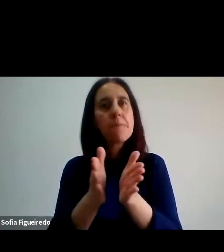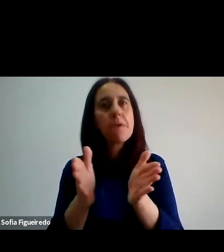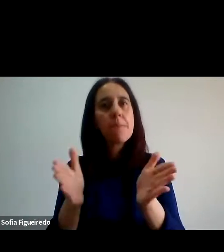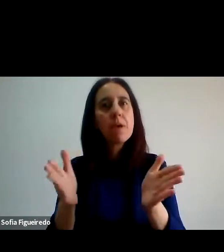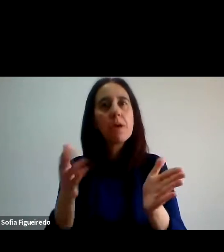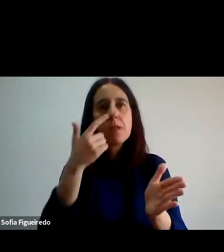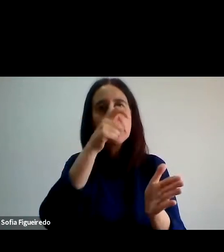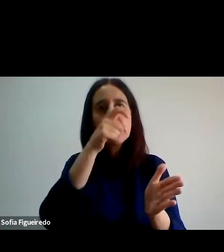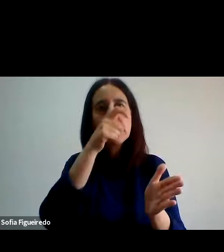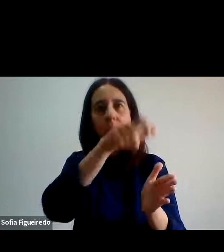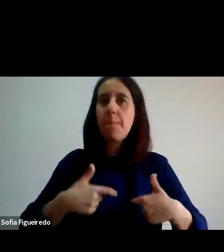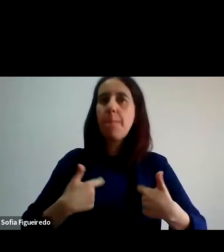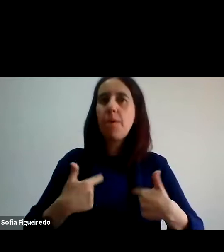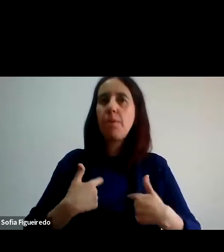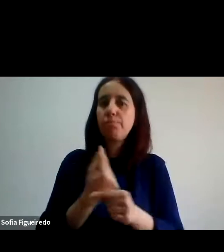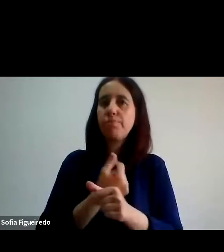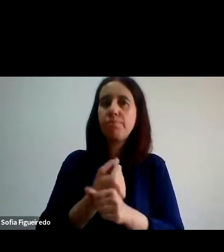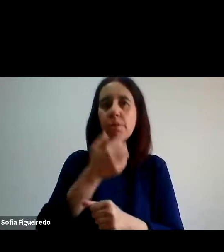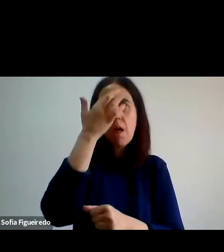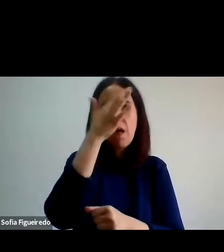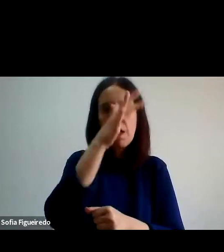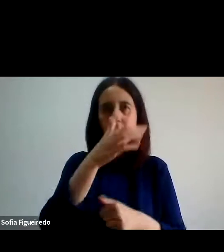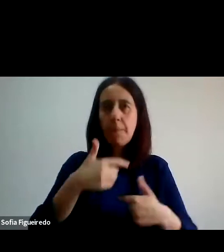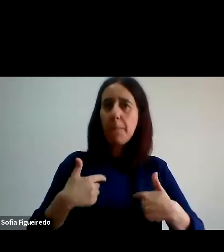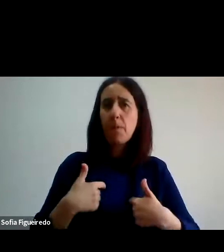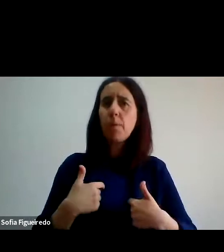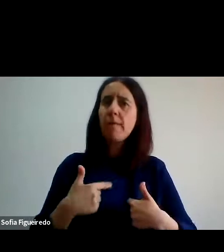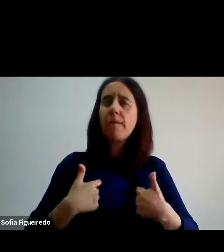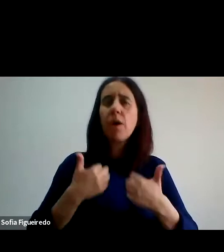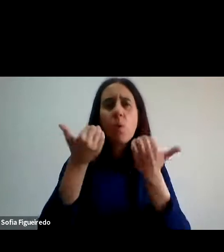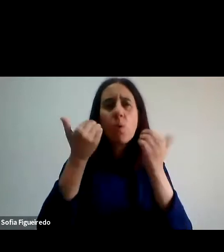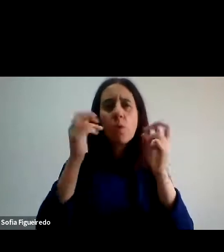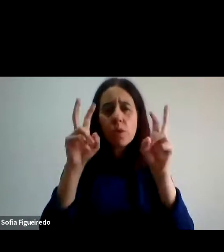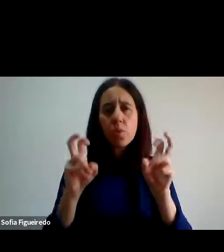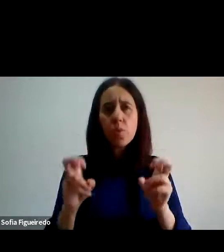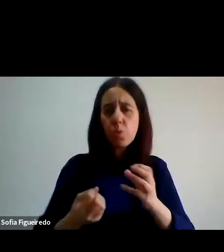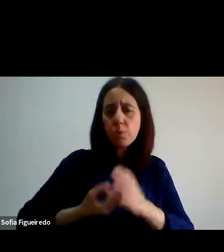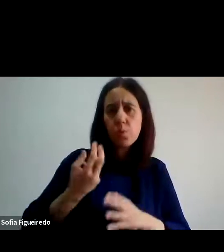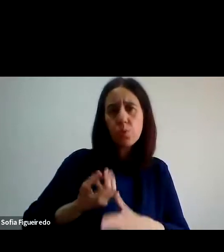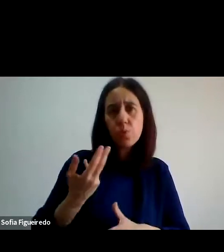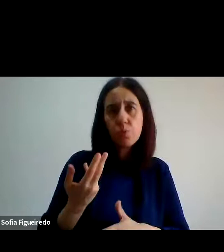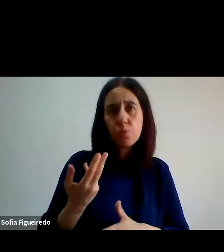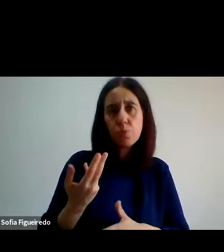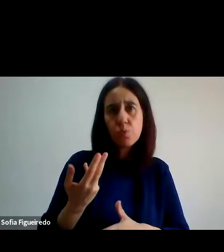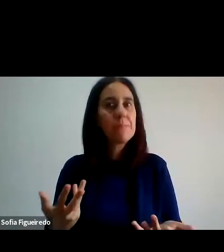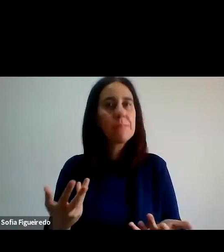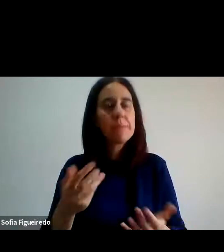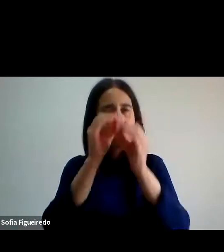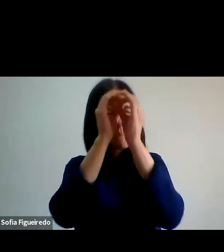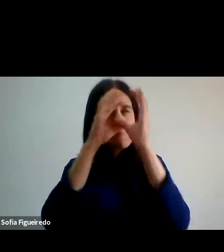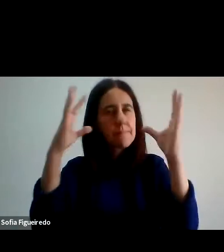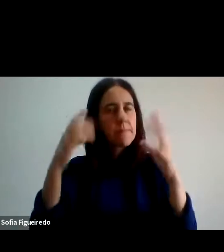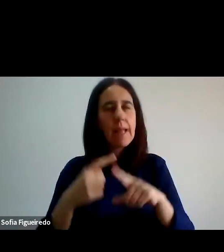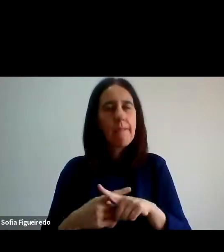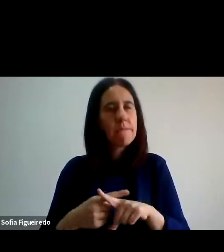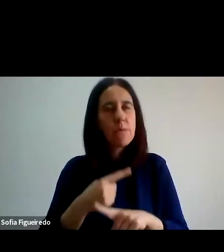cidadão e ao consumidor, que é ele próprio um produtor de conteúdos. Portanto, nós temos que perceber então uma dimensão absolutamente interessante, que é